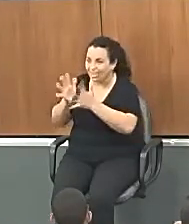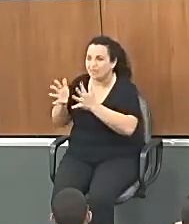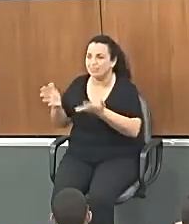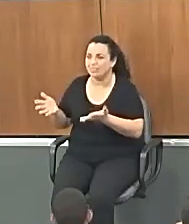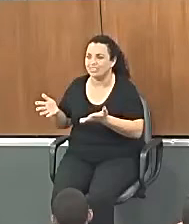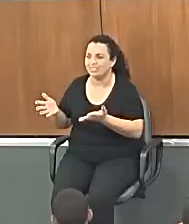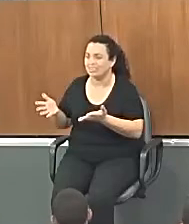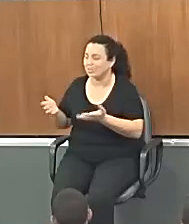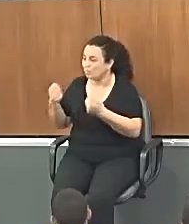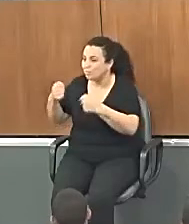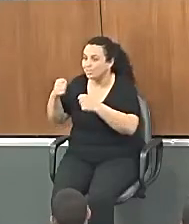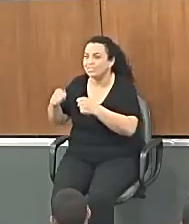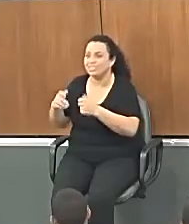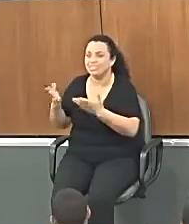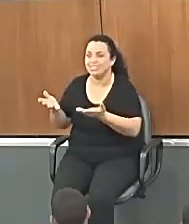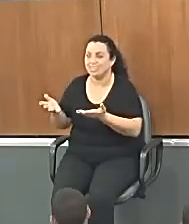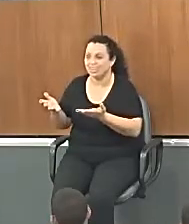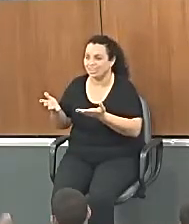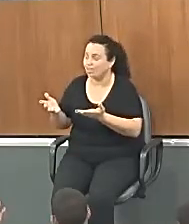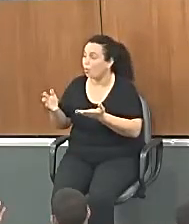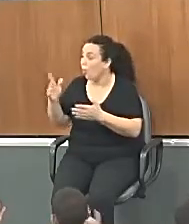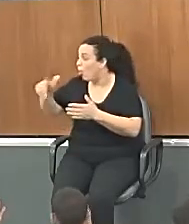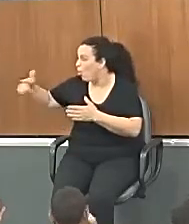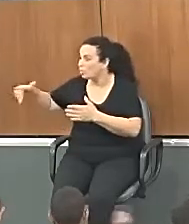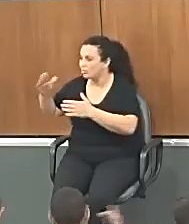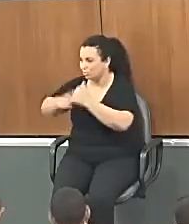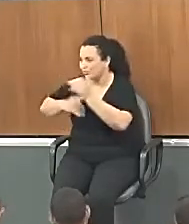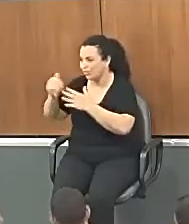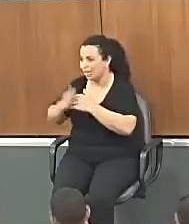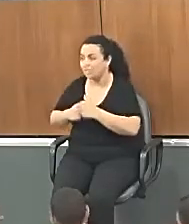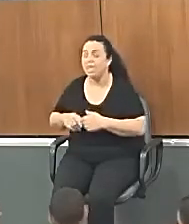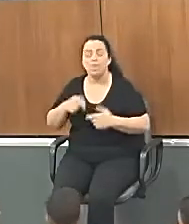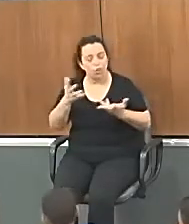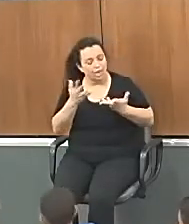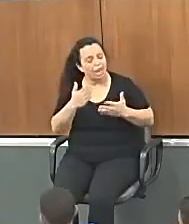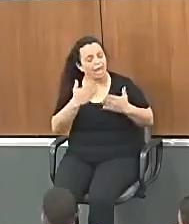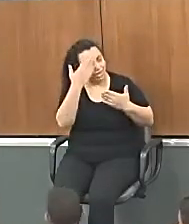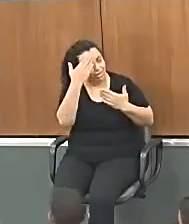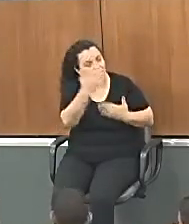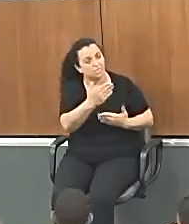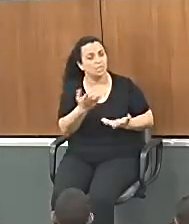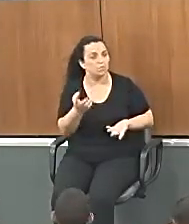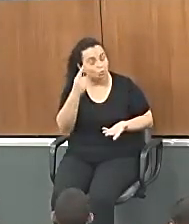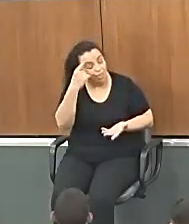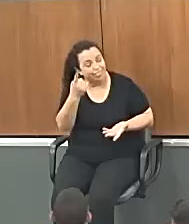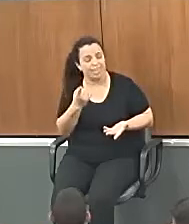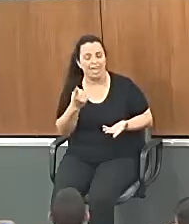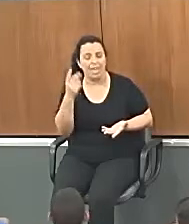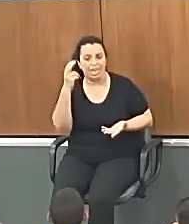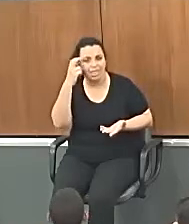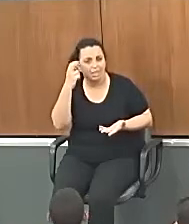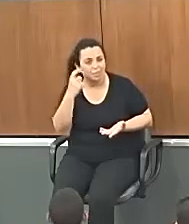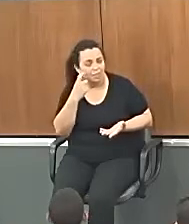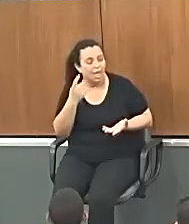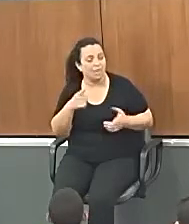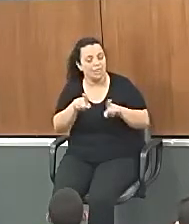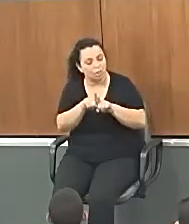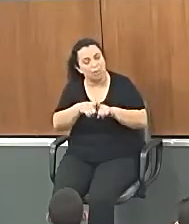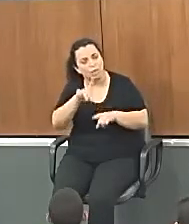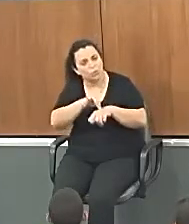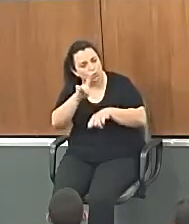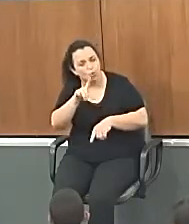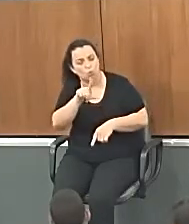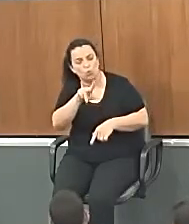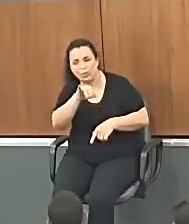do senhor né e contar sempre com esse apoio do tony luiz toda a mesa né